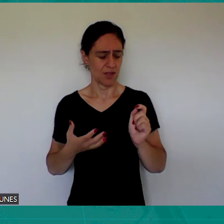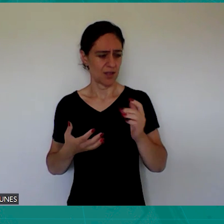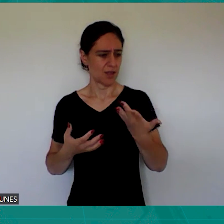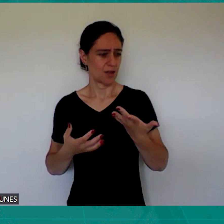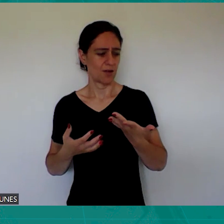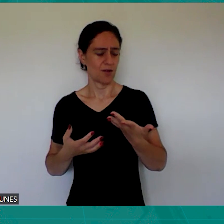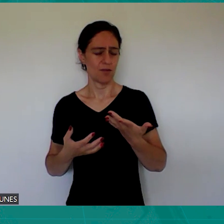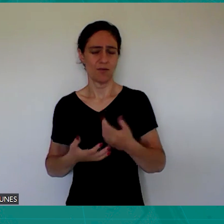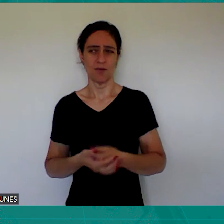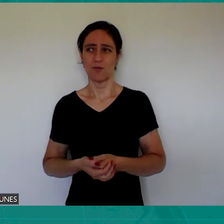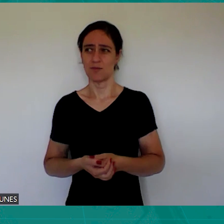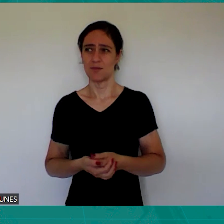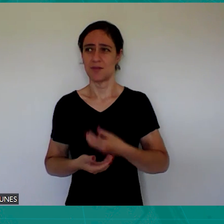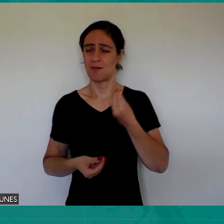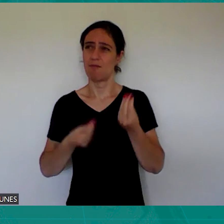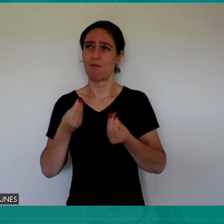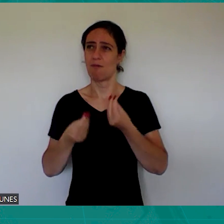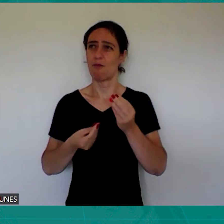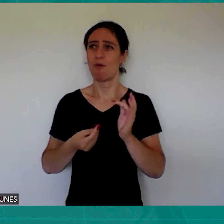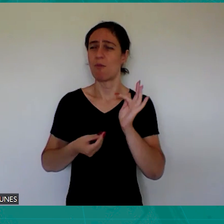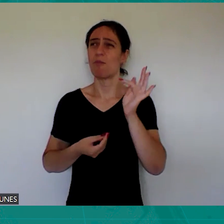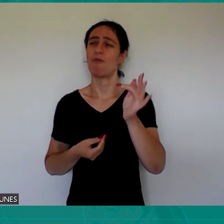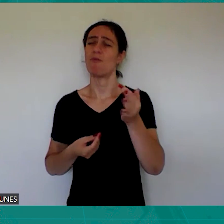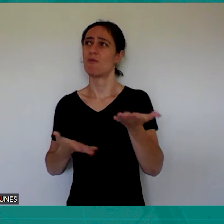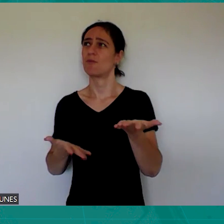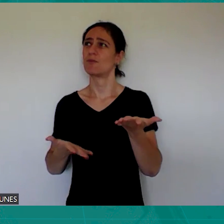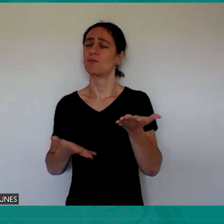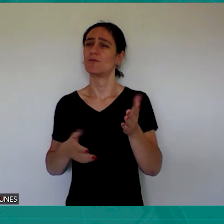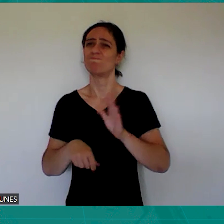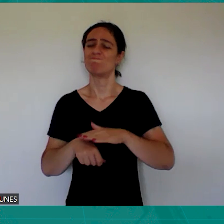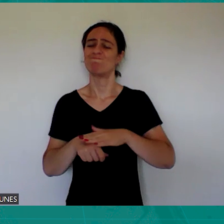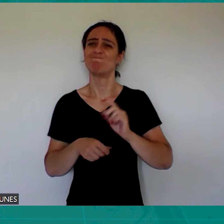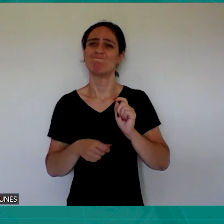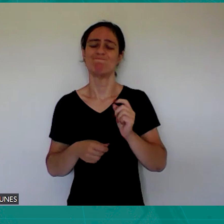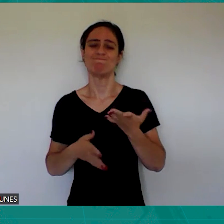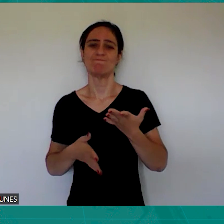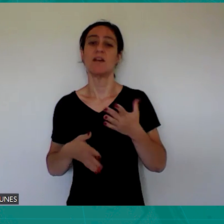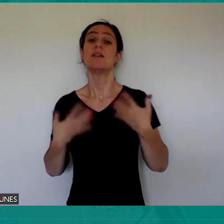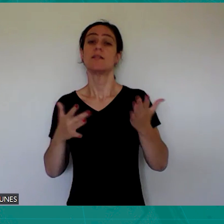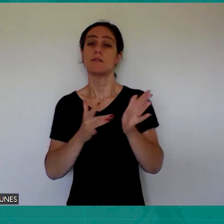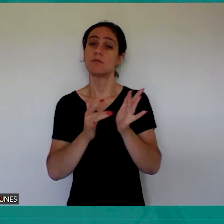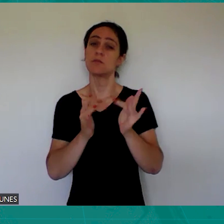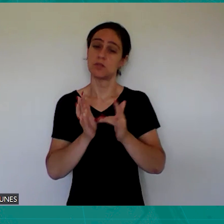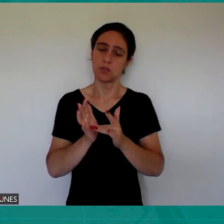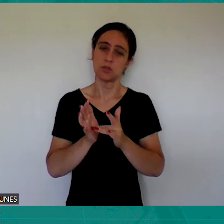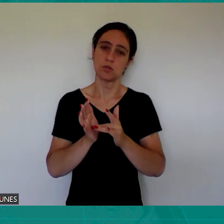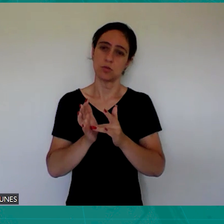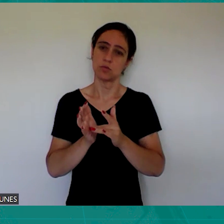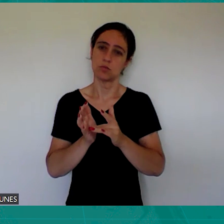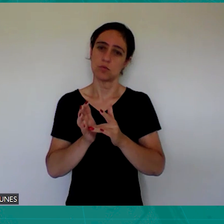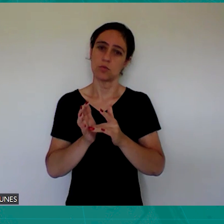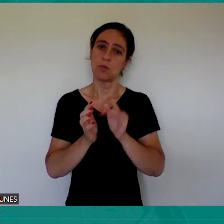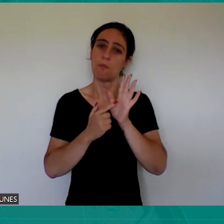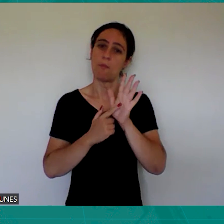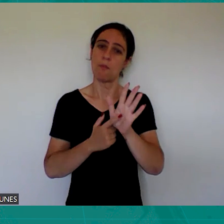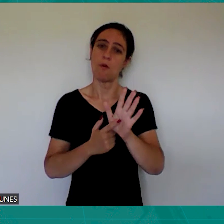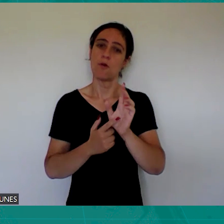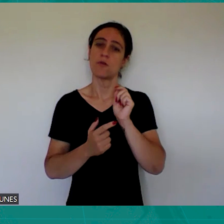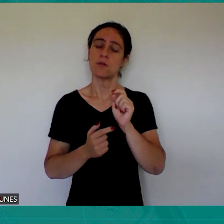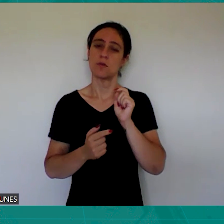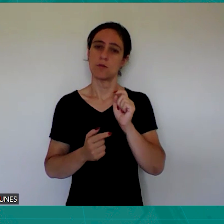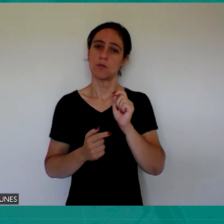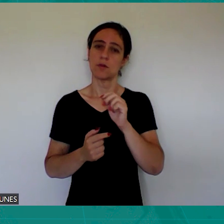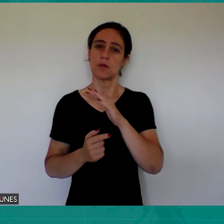fazer daí para diante? Então Jesus os conforta e revela que a sua partida